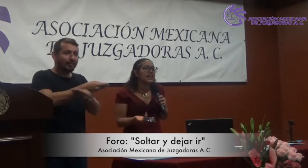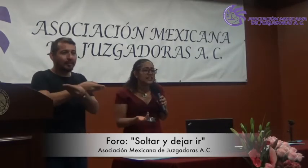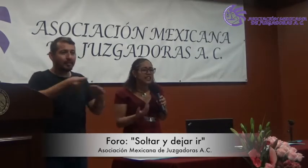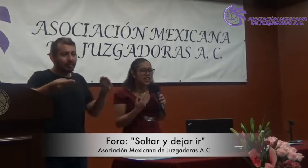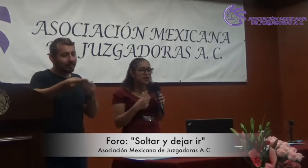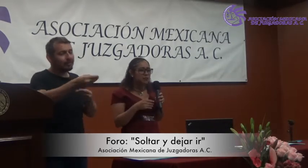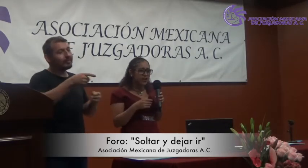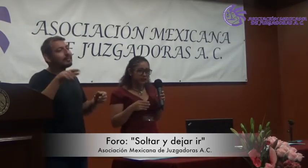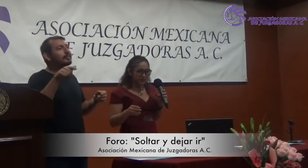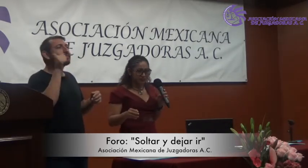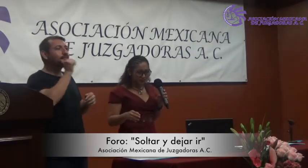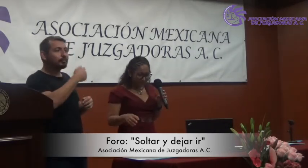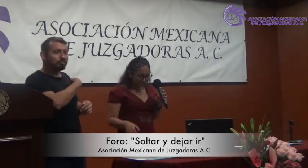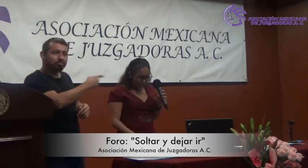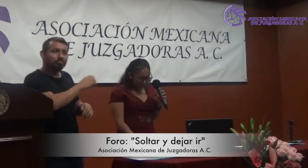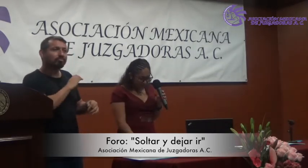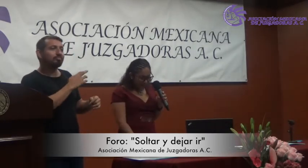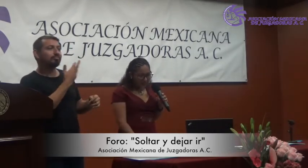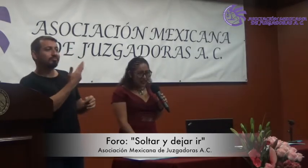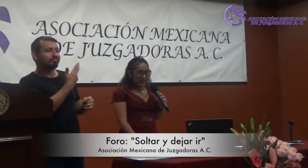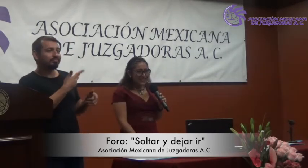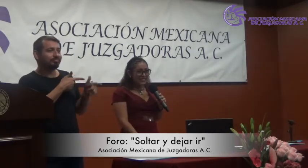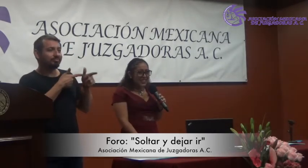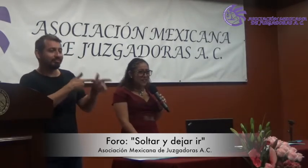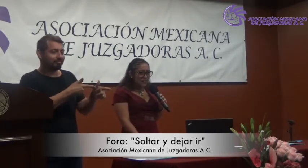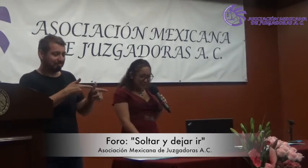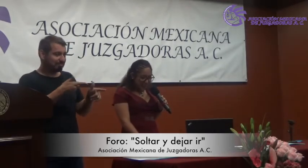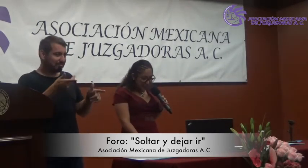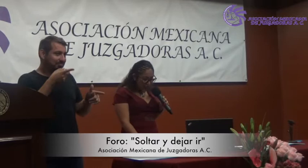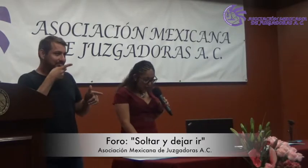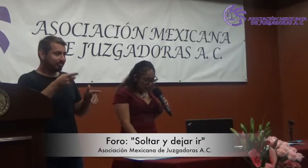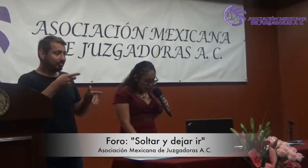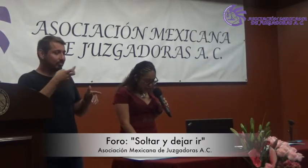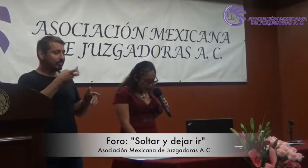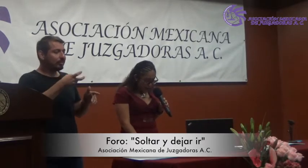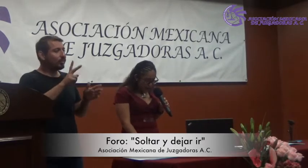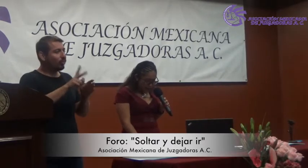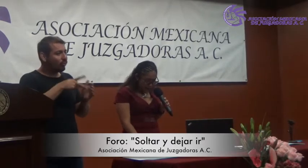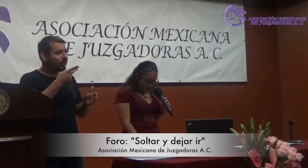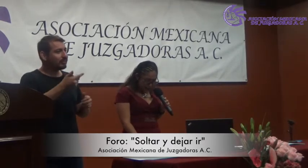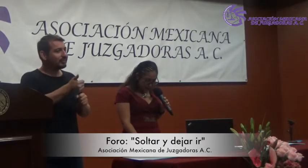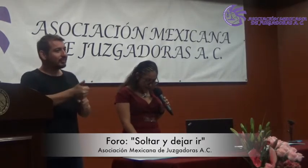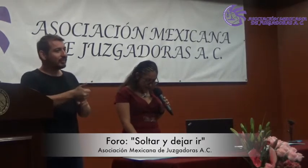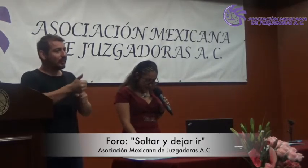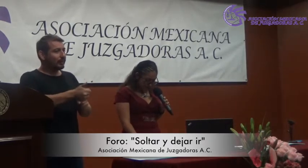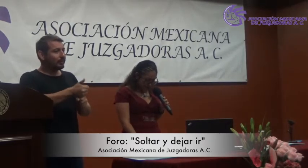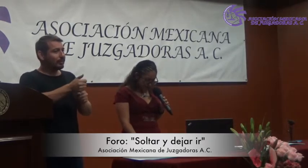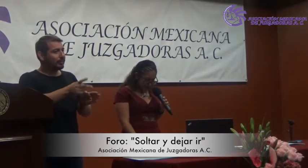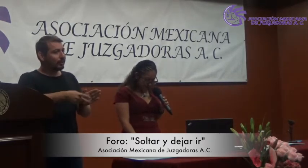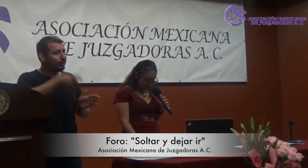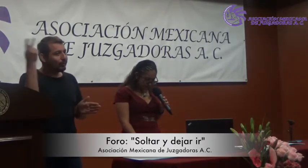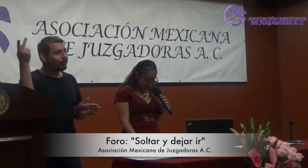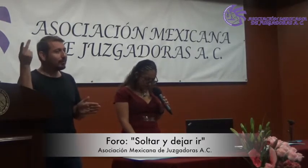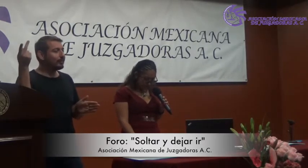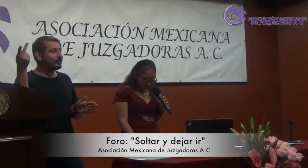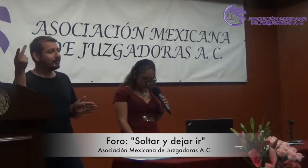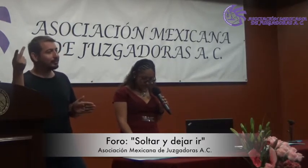van a querer siempre. Y están enfrentando ellos una pérdida más ahí.